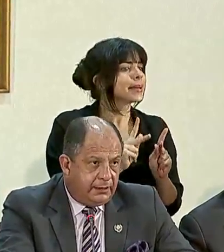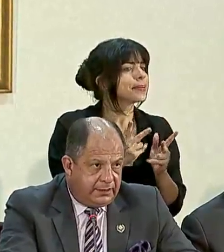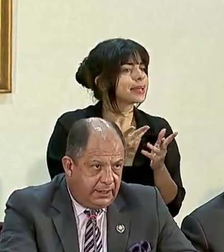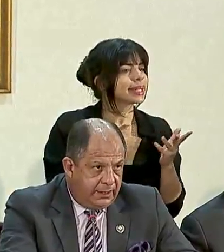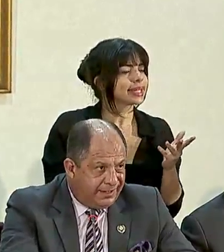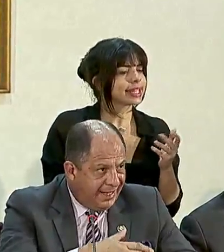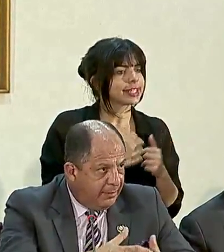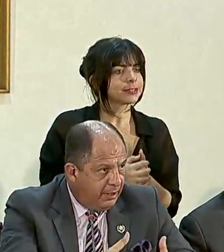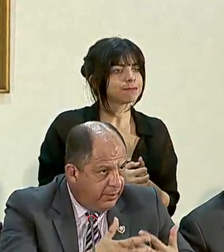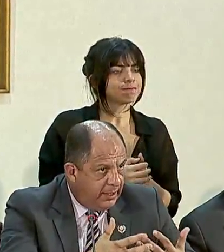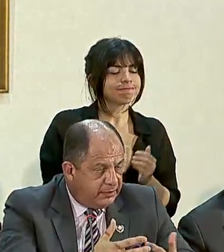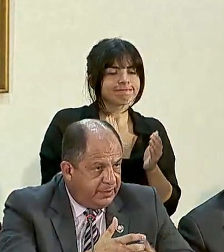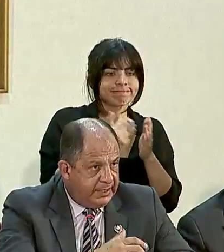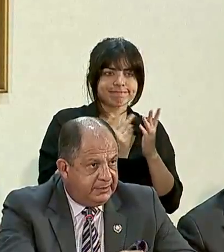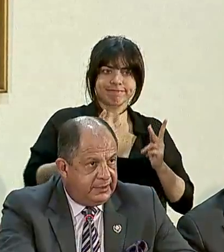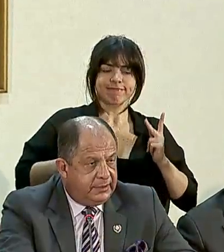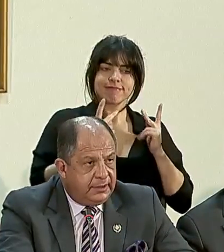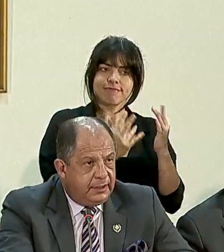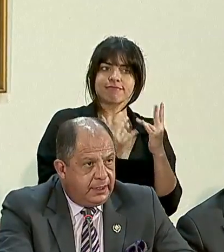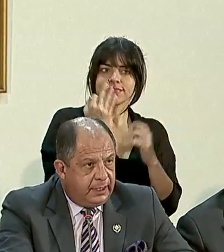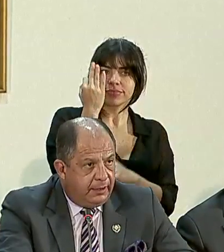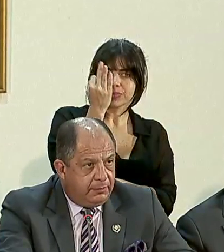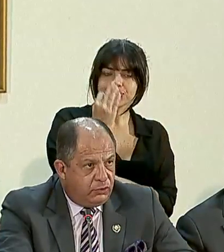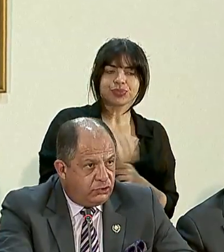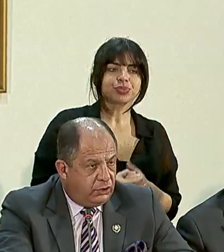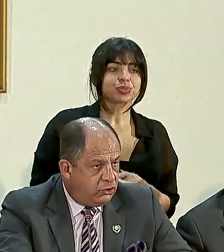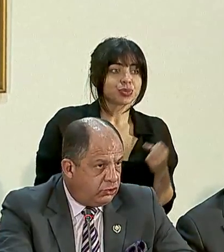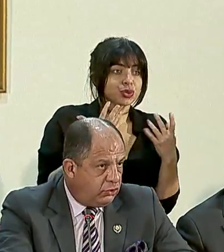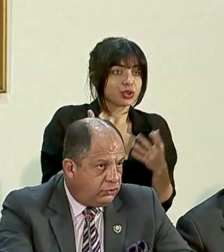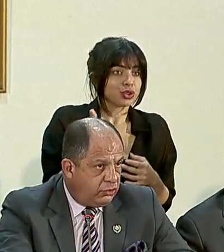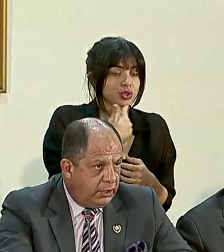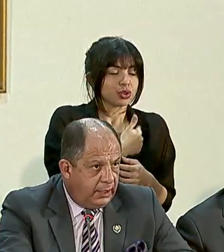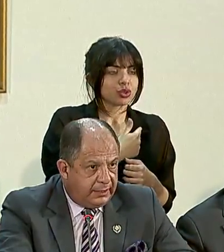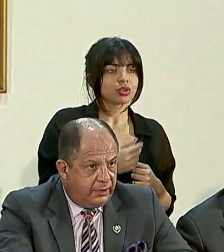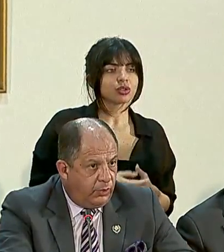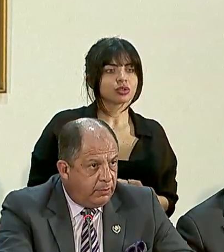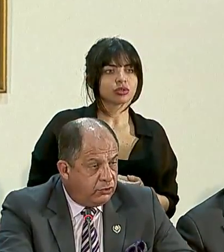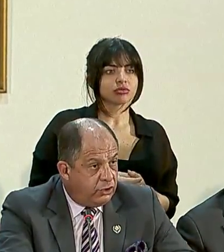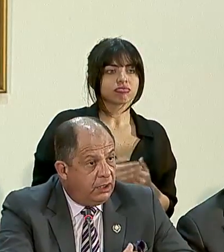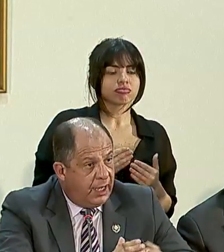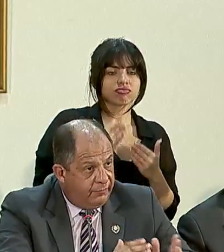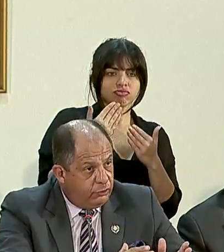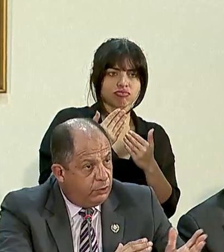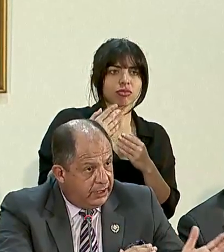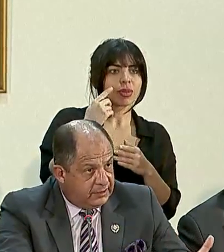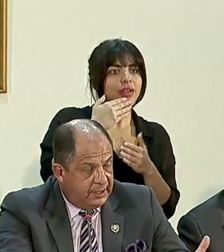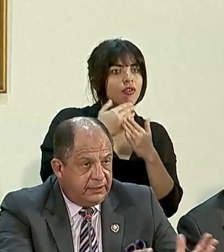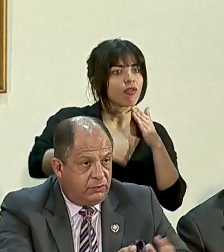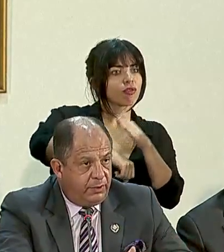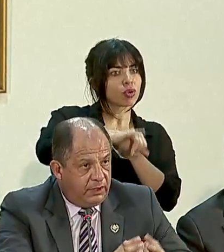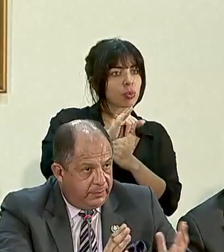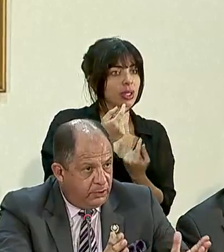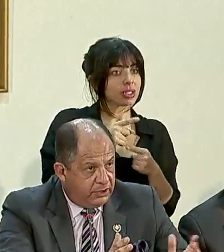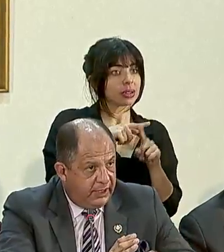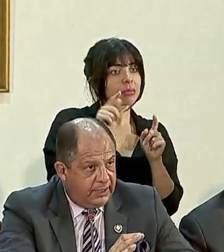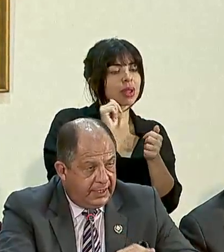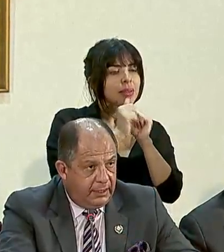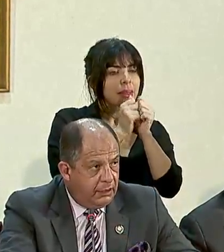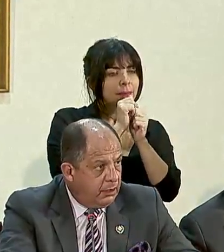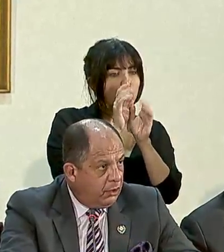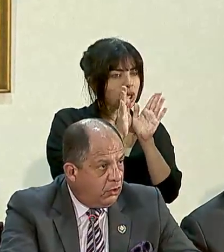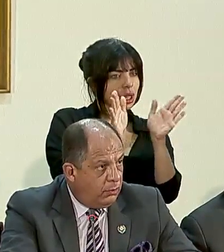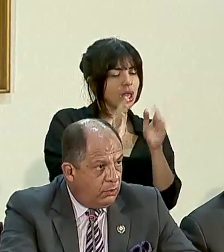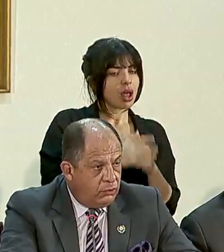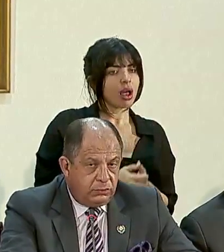que se reavive la esperanza que muchos de nosotros atribuimos al fútbol en este caso, pero al deporte en